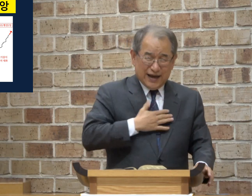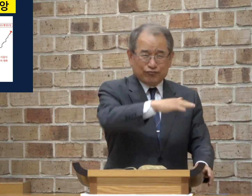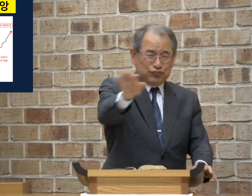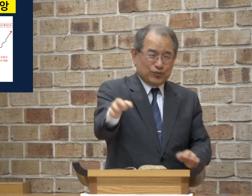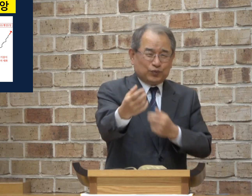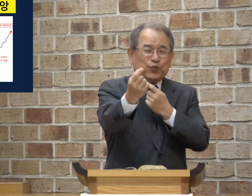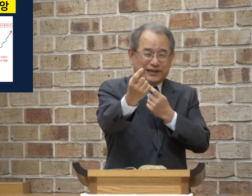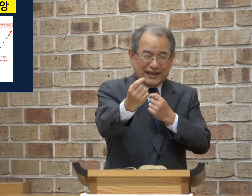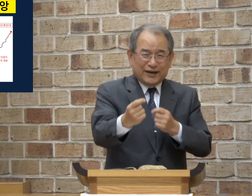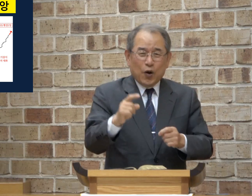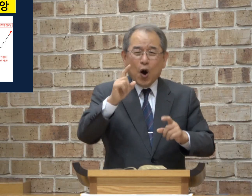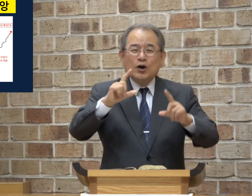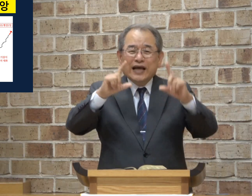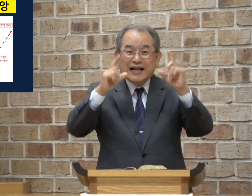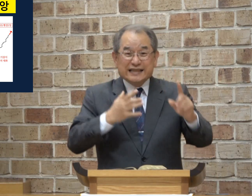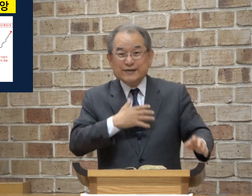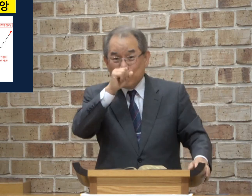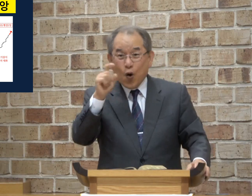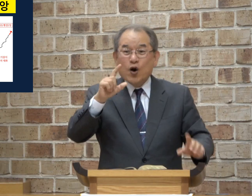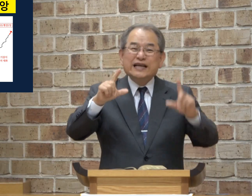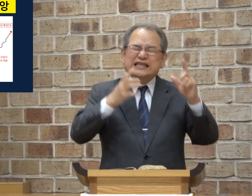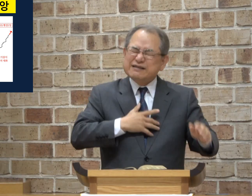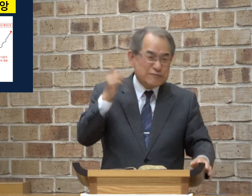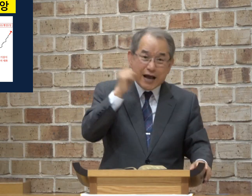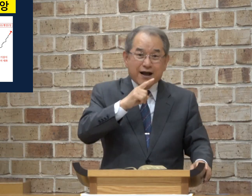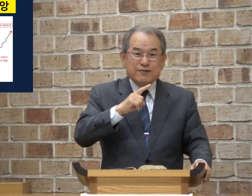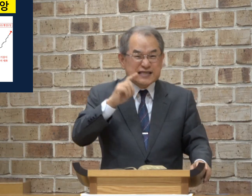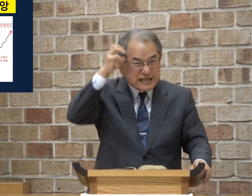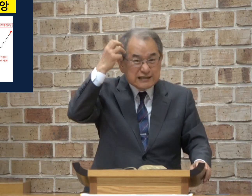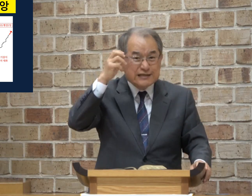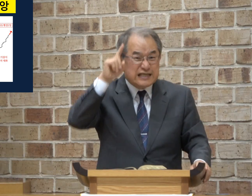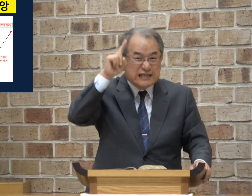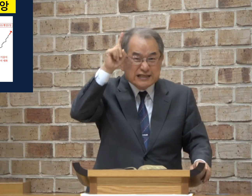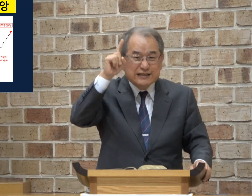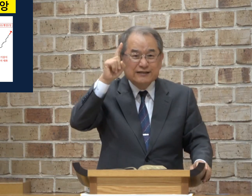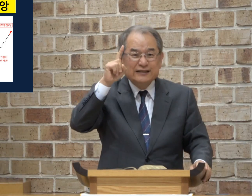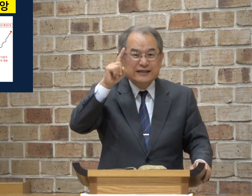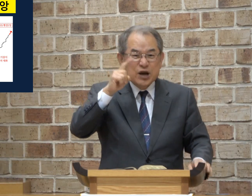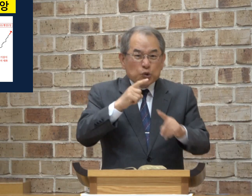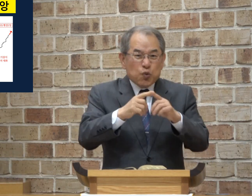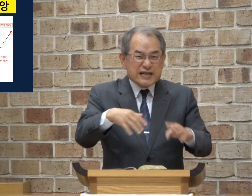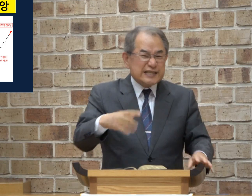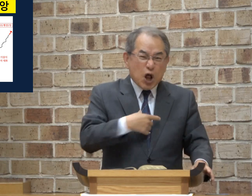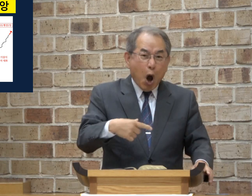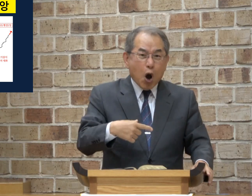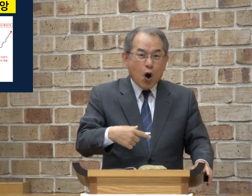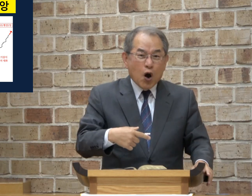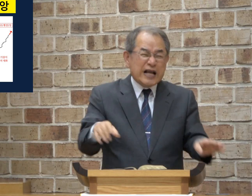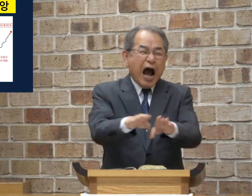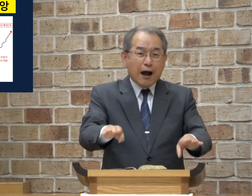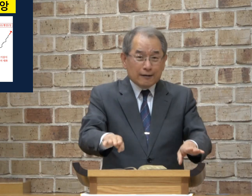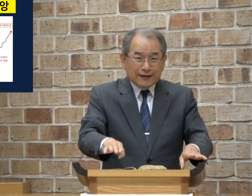여러분도 마찬가지입니다. 신앙이 뜨거워졌다. 어느 때는 막 내 감정이 드러났다. 교회 가기